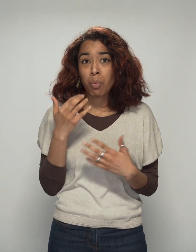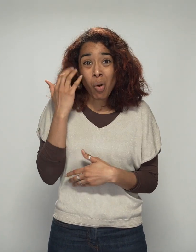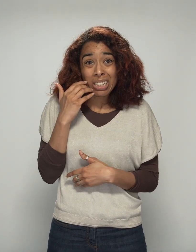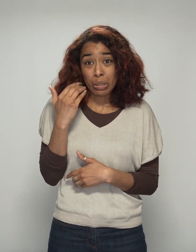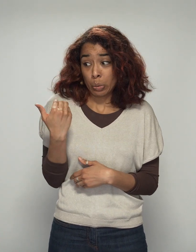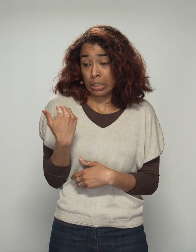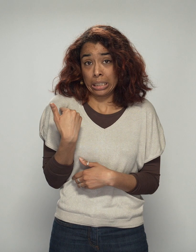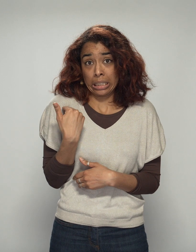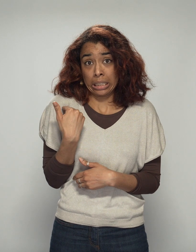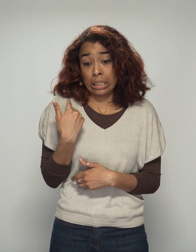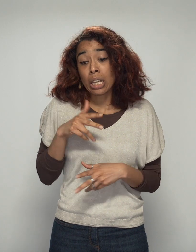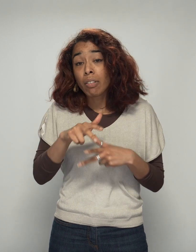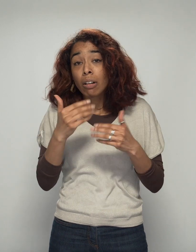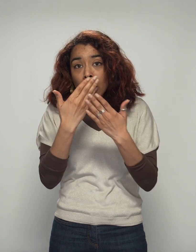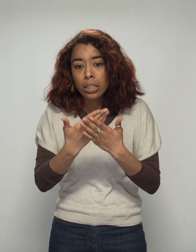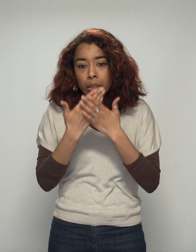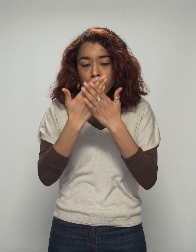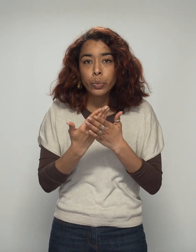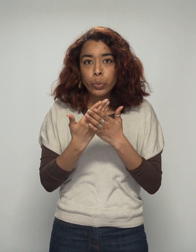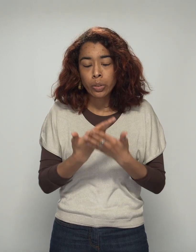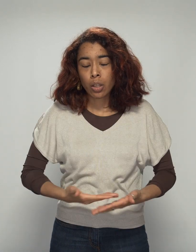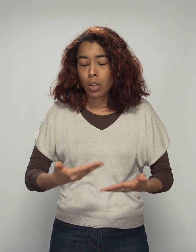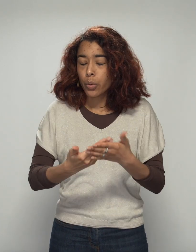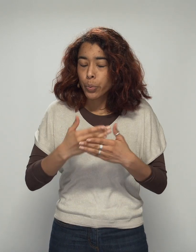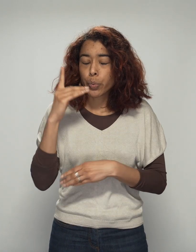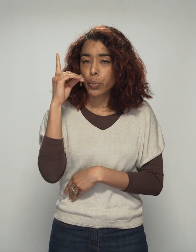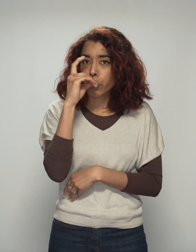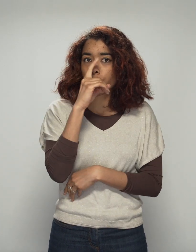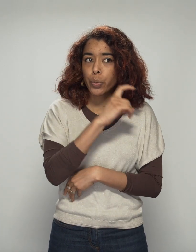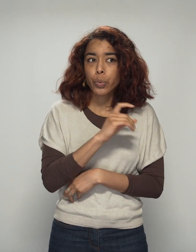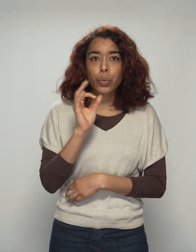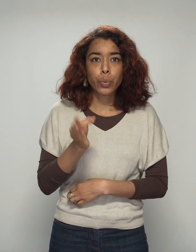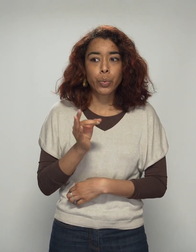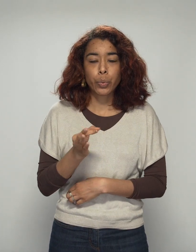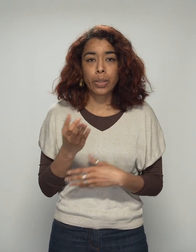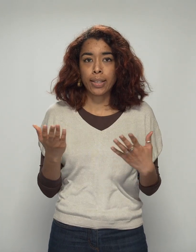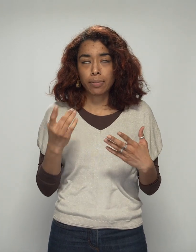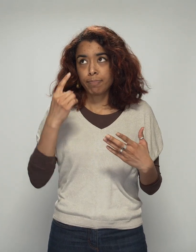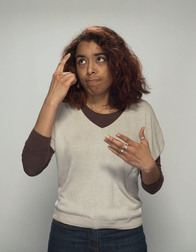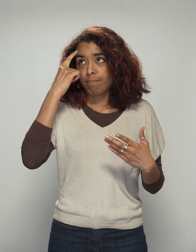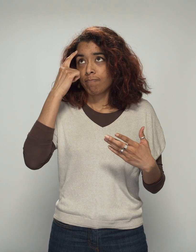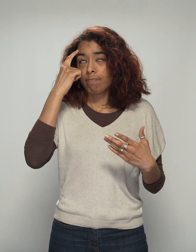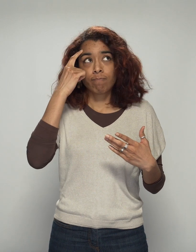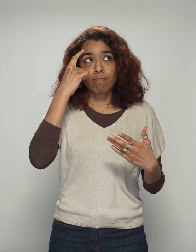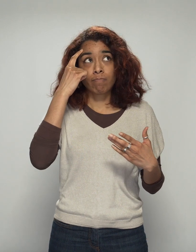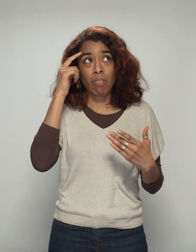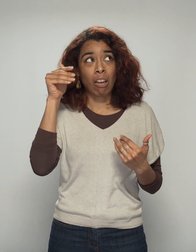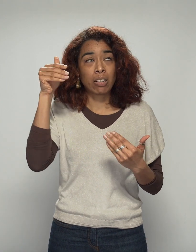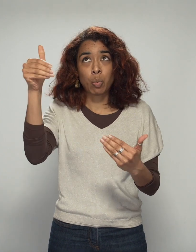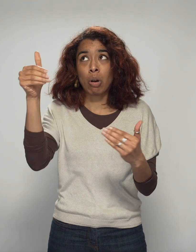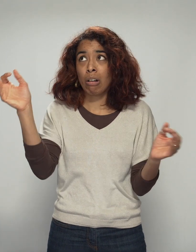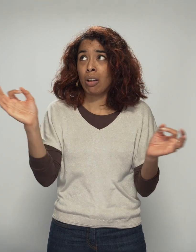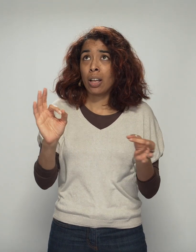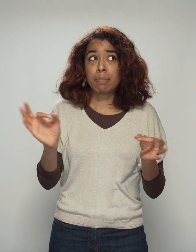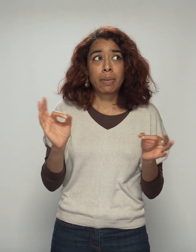j'étais à peine sortie de l'adolescence et que j'entreprenais des études. C'était vraiment pas évident. Et là j'ai commencé à de nouveau me dire que je n'avais